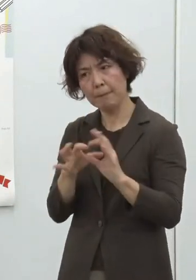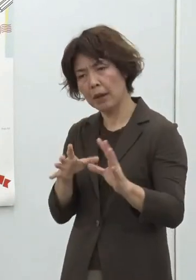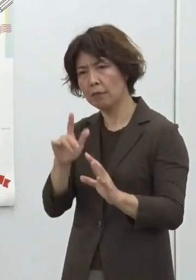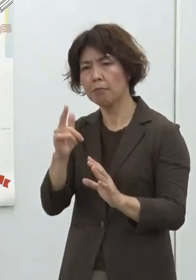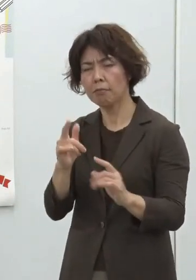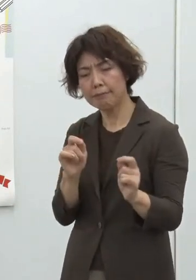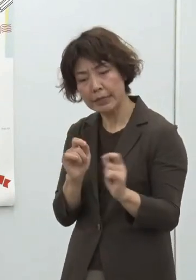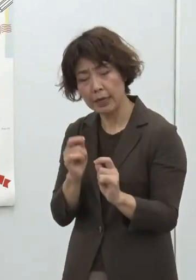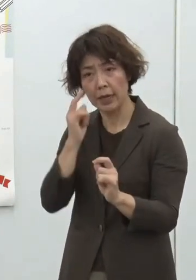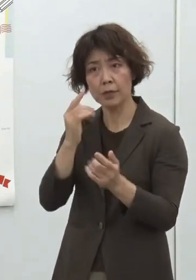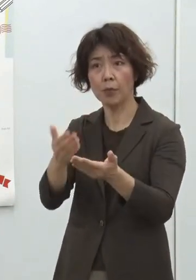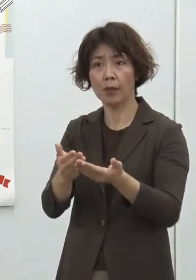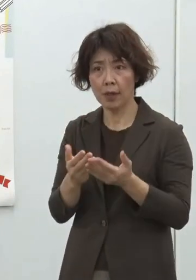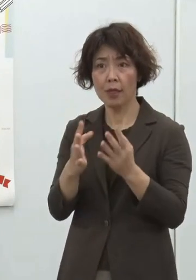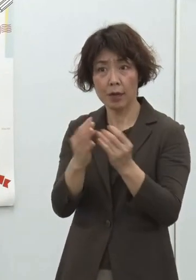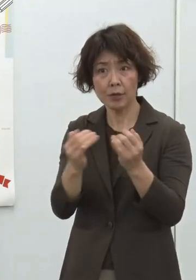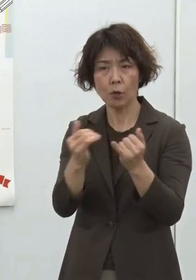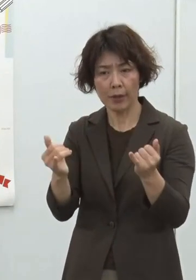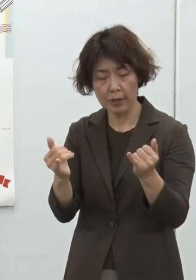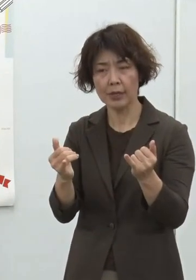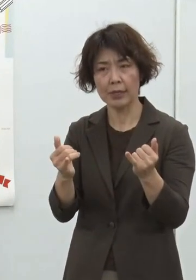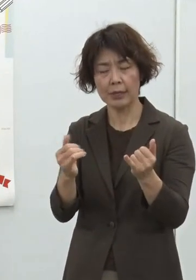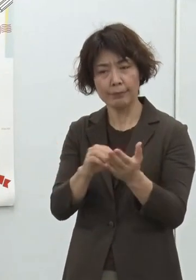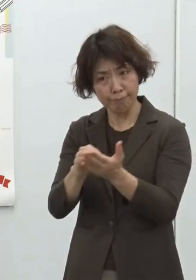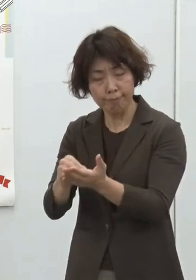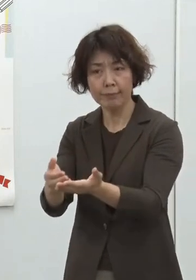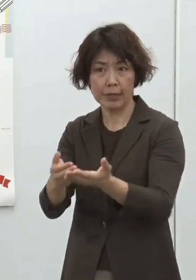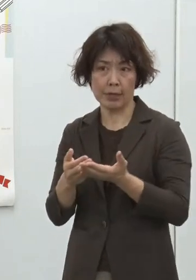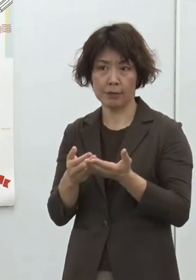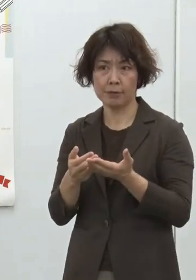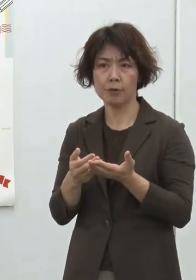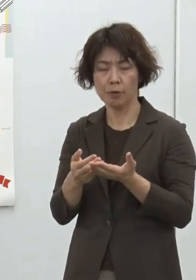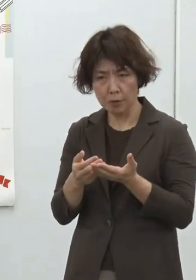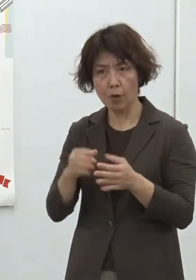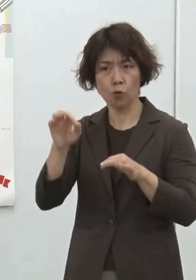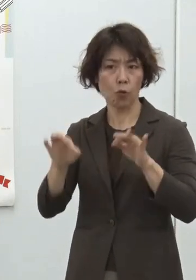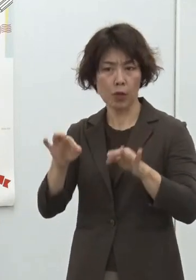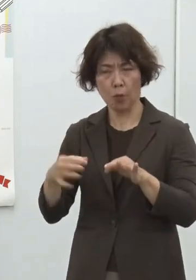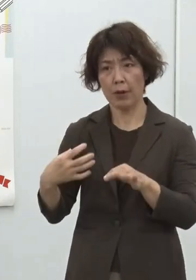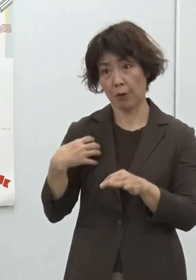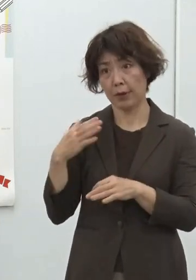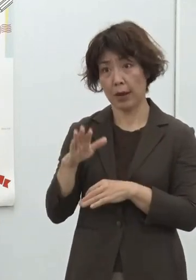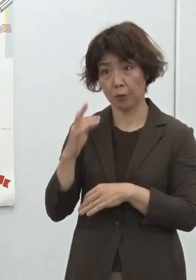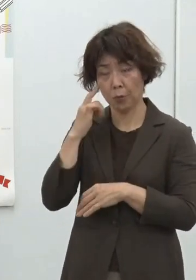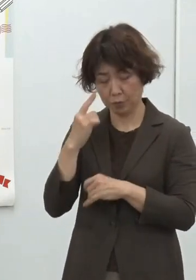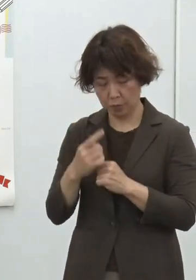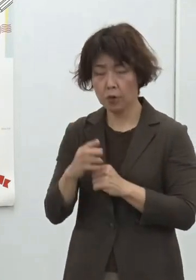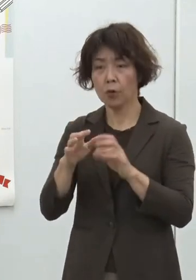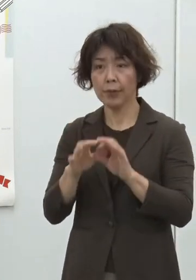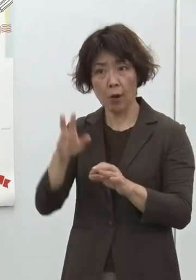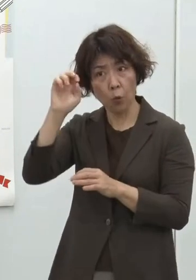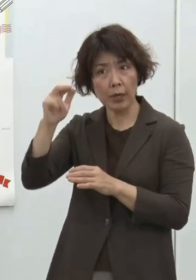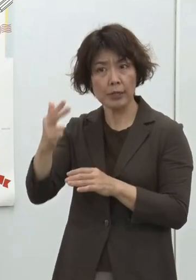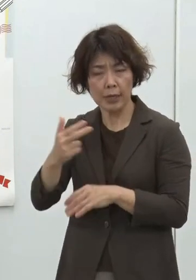ね、多くの方に挑戦いただけるような環境を作っていくというのも大きな役割だと思いますので、大阪市ができること